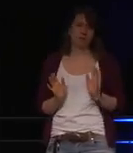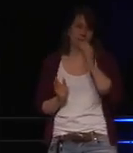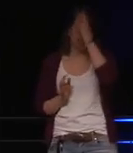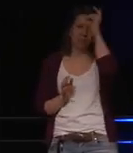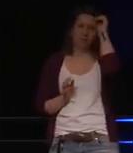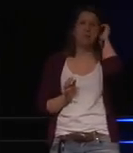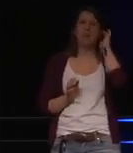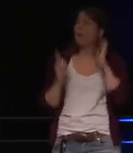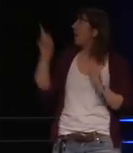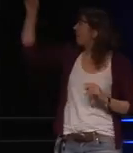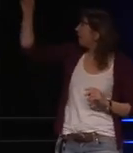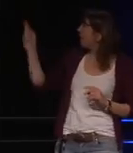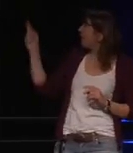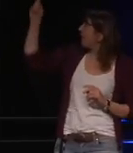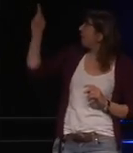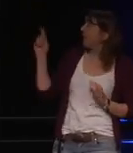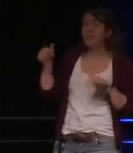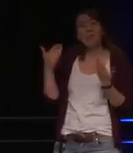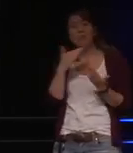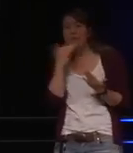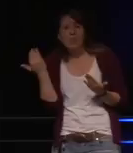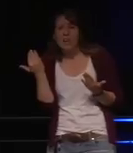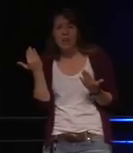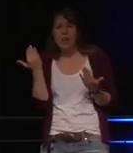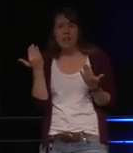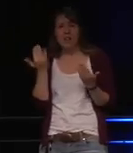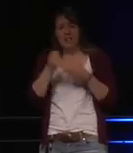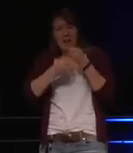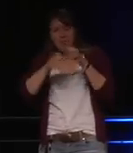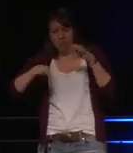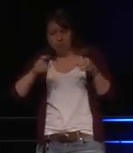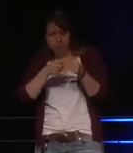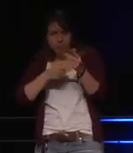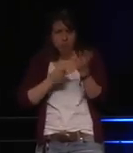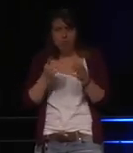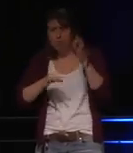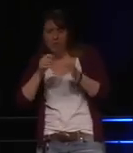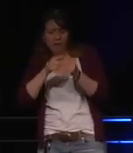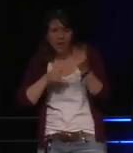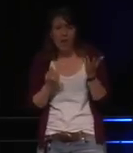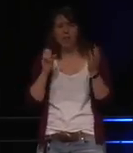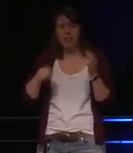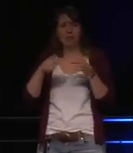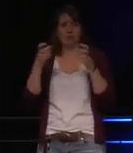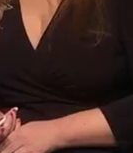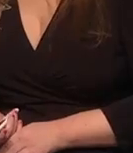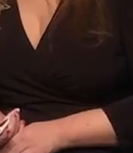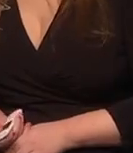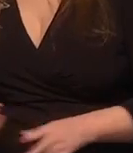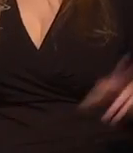Y estamos teniendo todos los aparatos inteligentes en nuestros salones, pero eso no es el tema